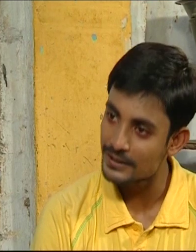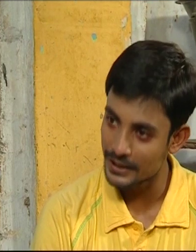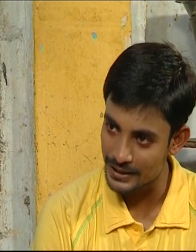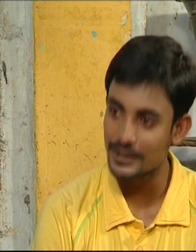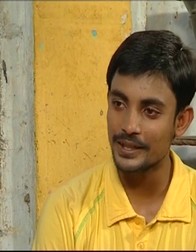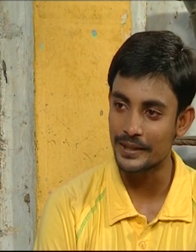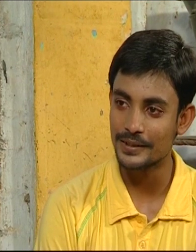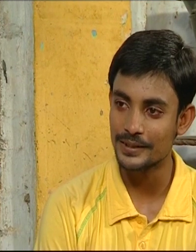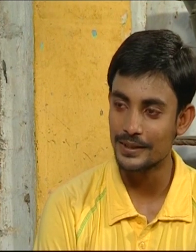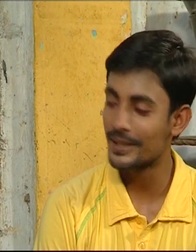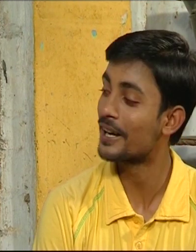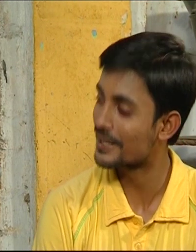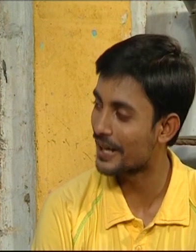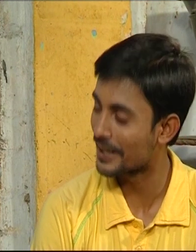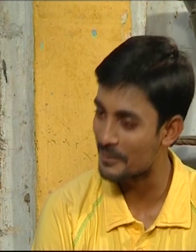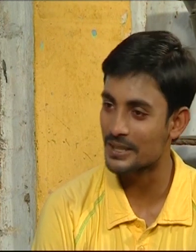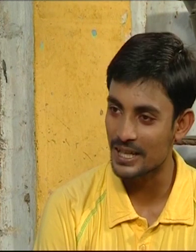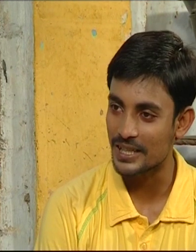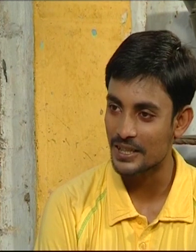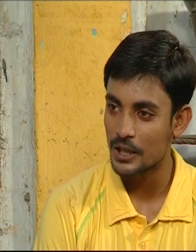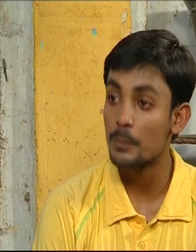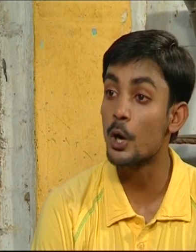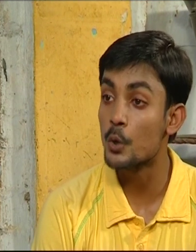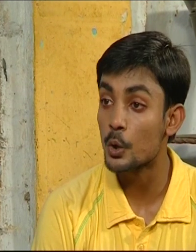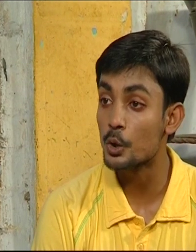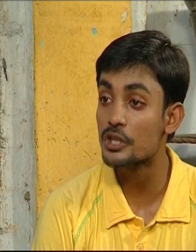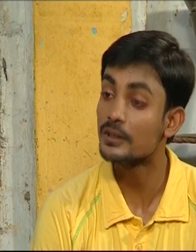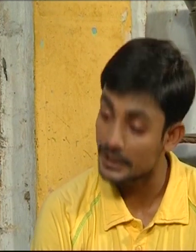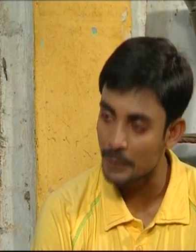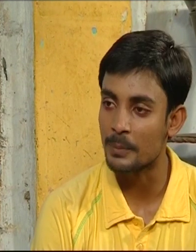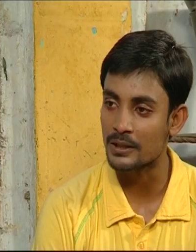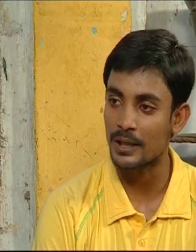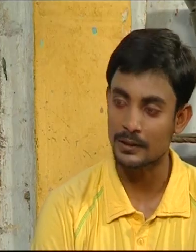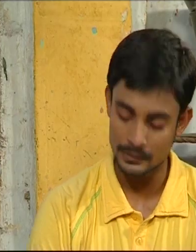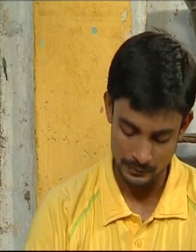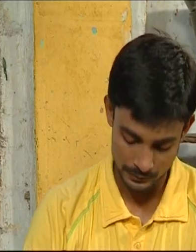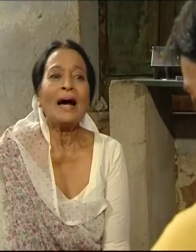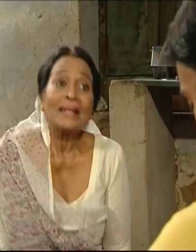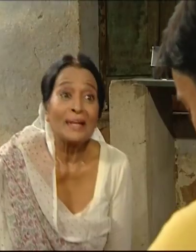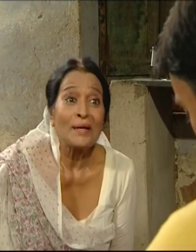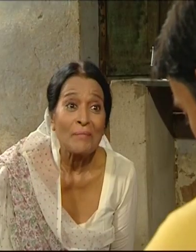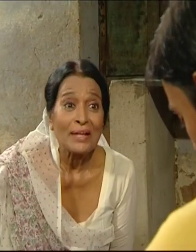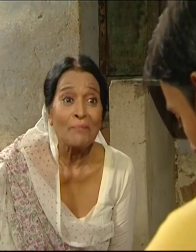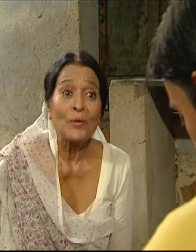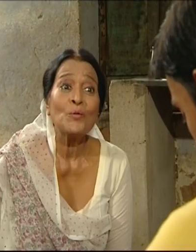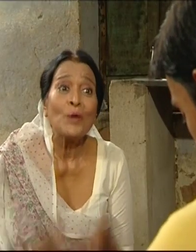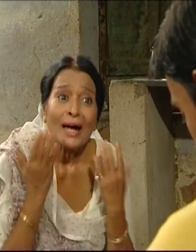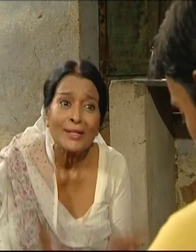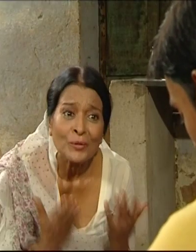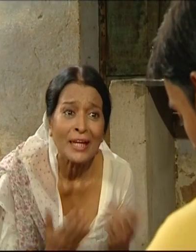ही आ जाती है? खर्चा करना पड़ता है, बहुओं को कुछ देना भी पड़ता है। अरे मेरी बहू आए तो